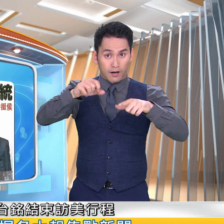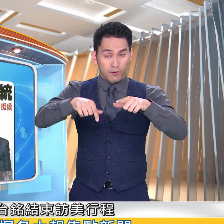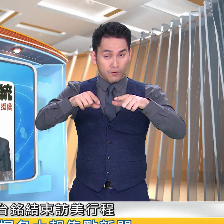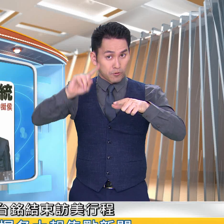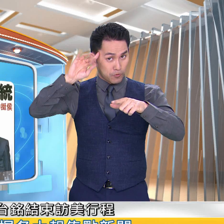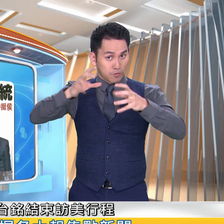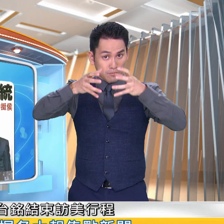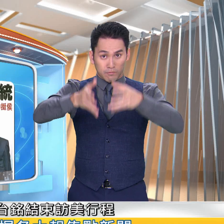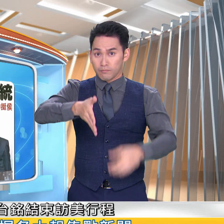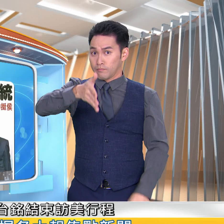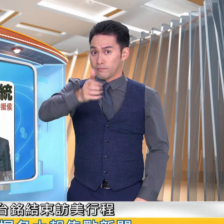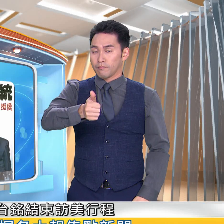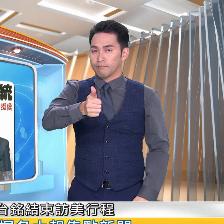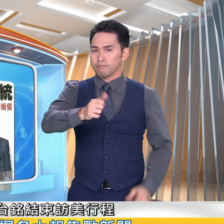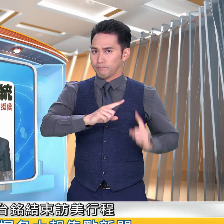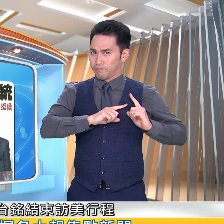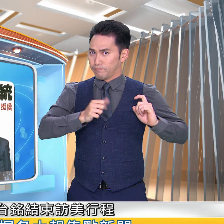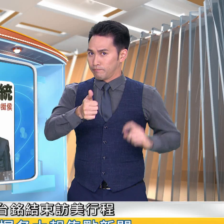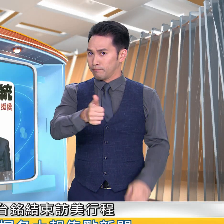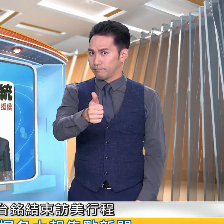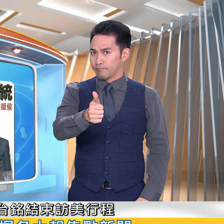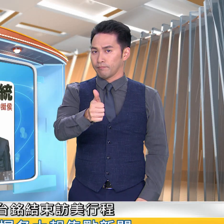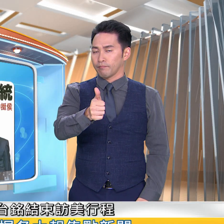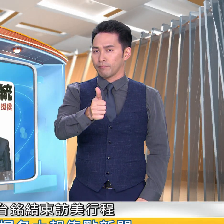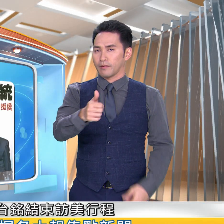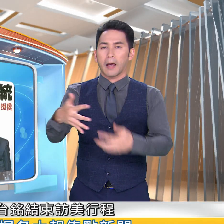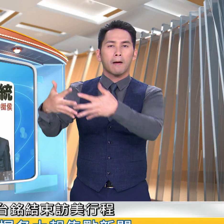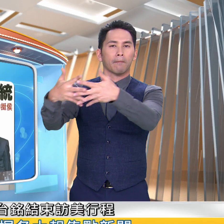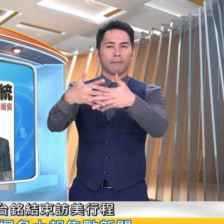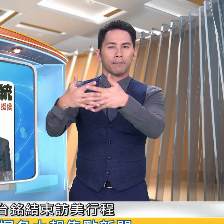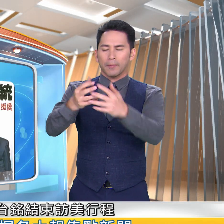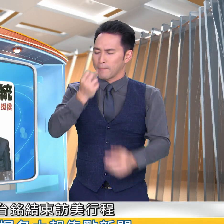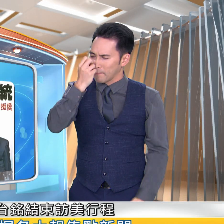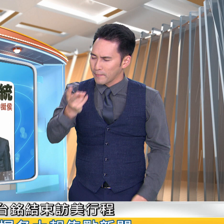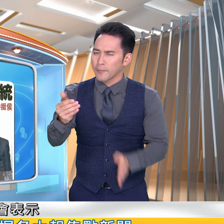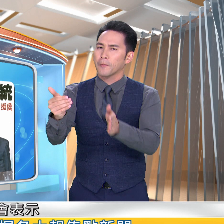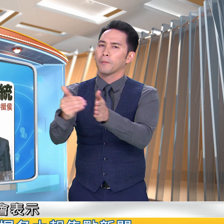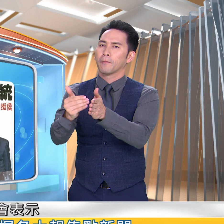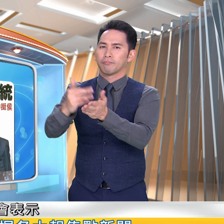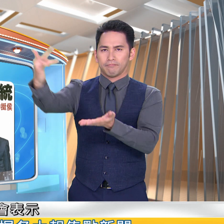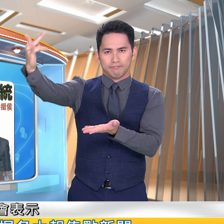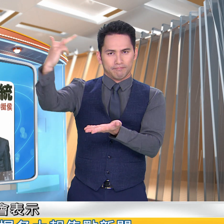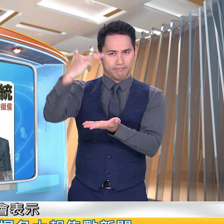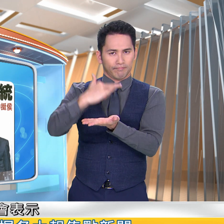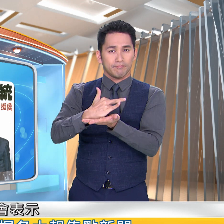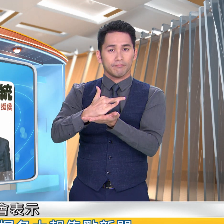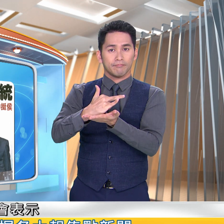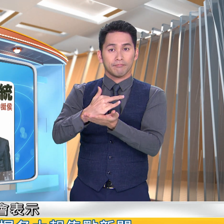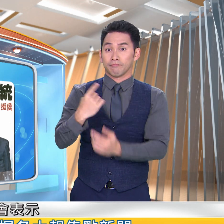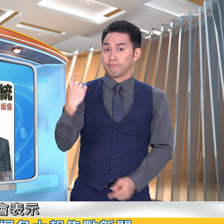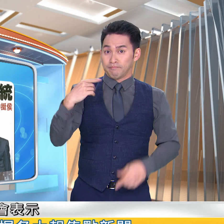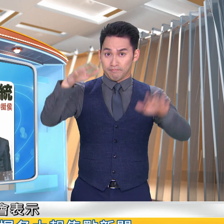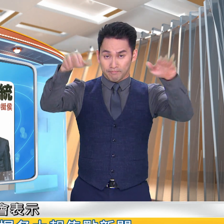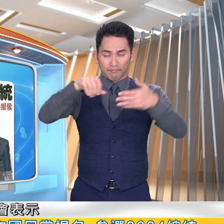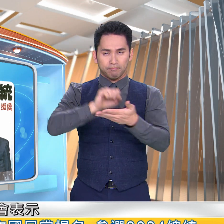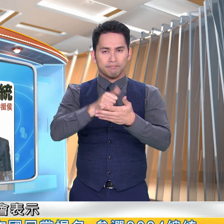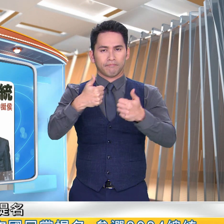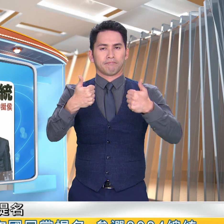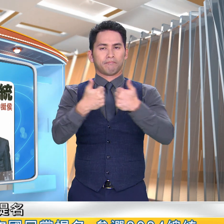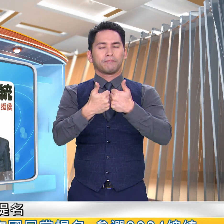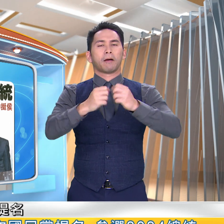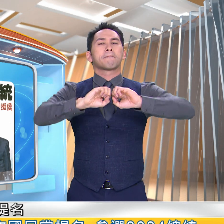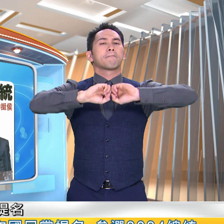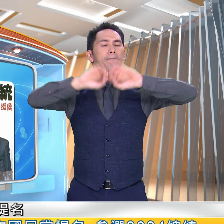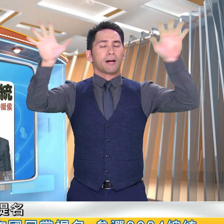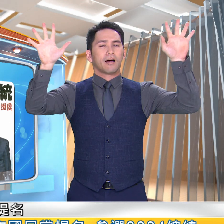鸿海创办人郭台铭结束访美行程，昨天举行记者会表示，